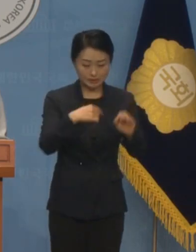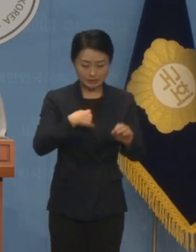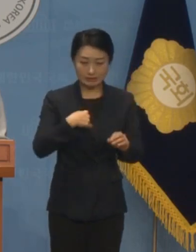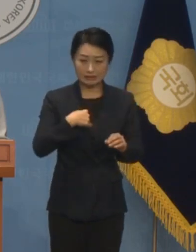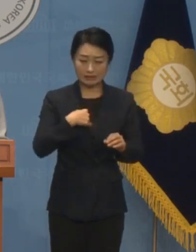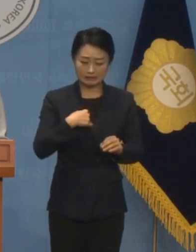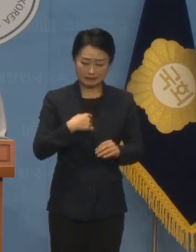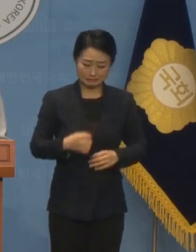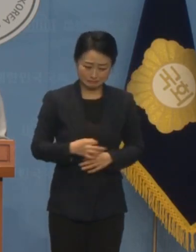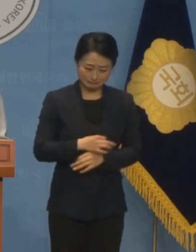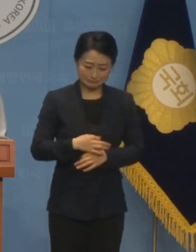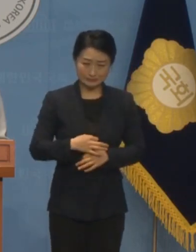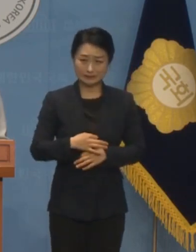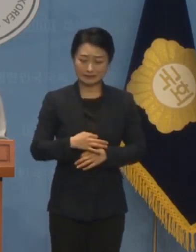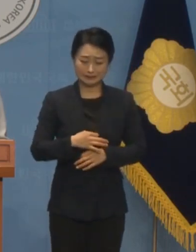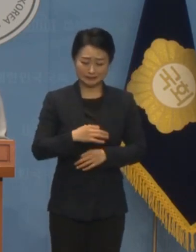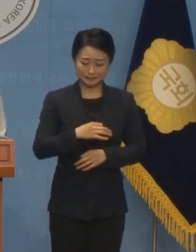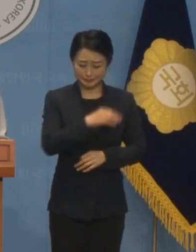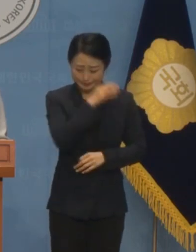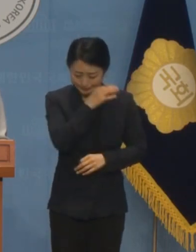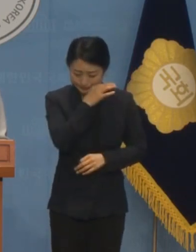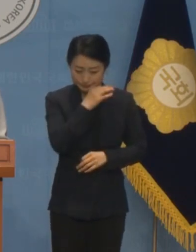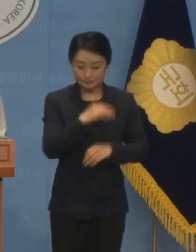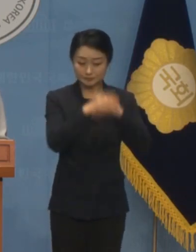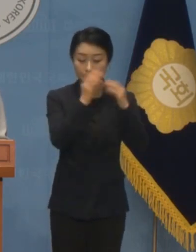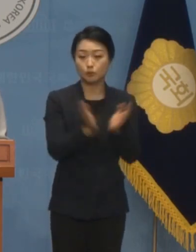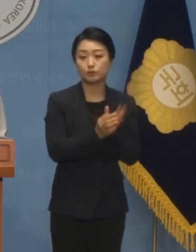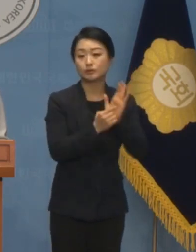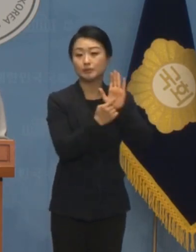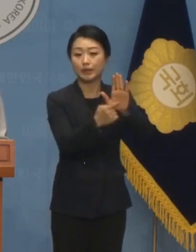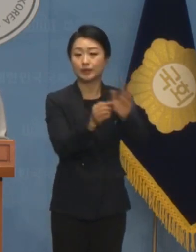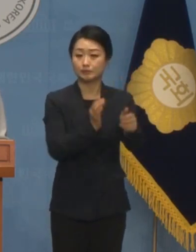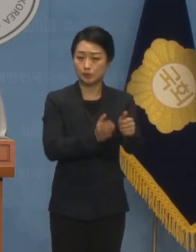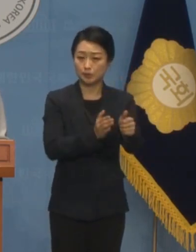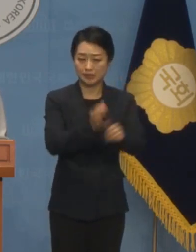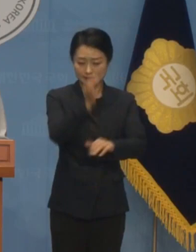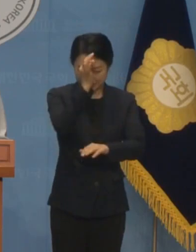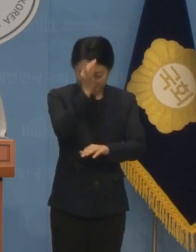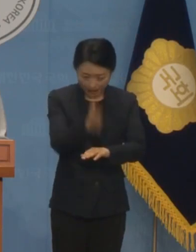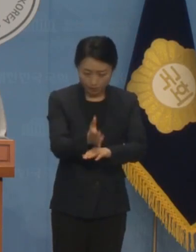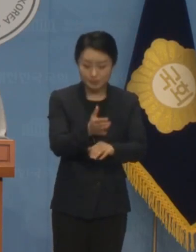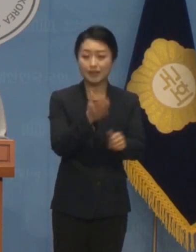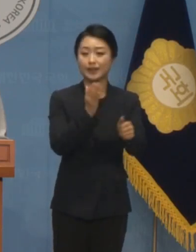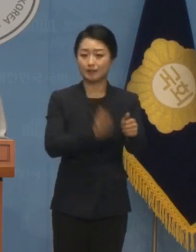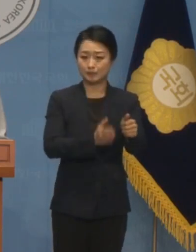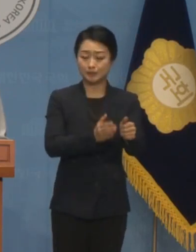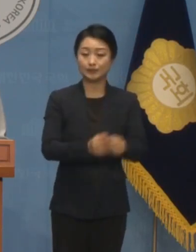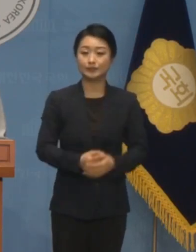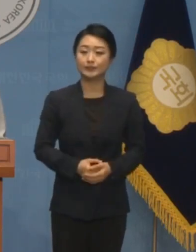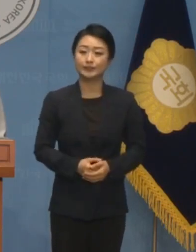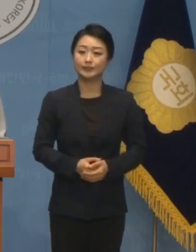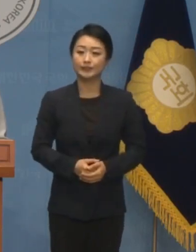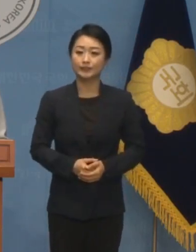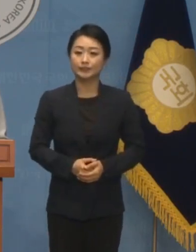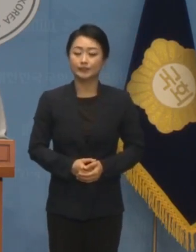부정함과 의혹들을 국민 앞에 명백하게 밝히고 사죄하는 것부터 출발하십시오.